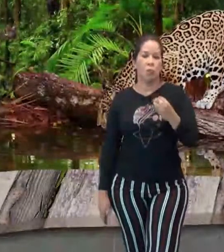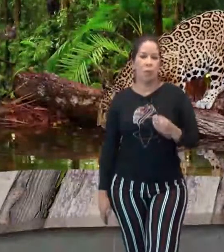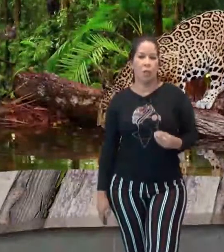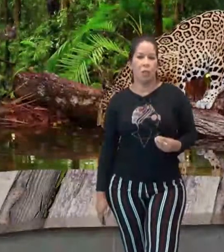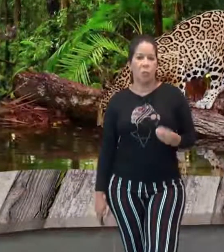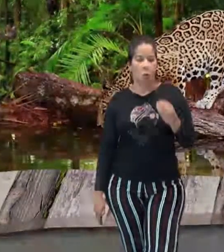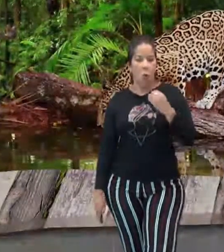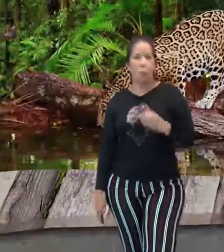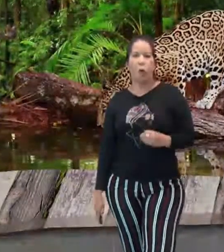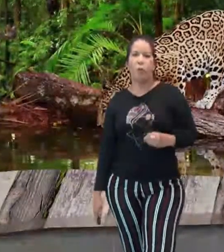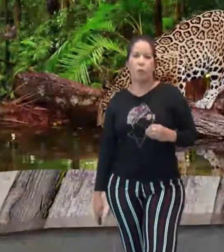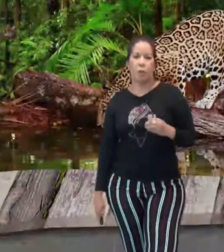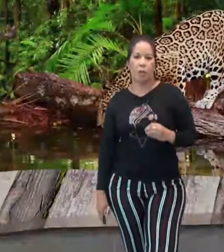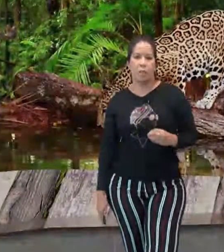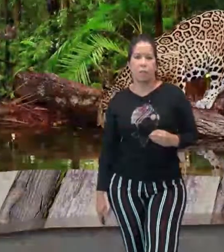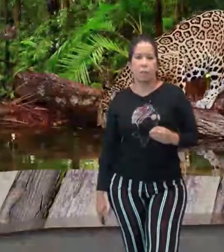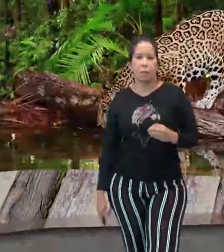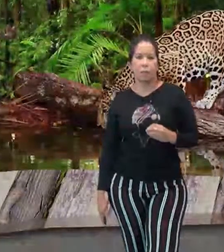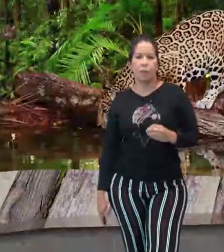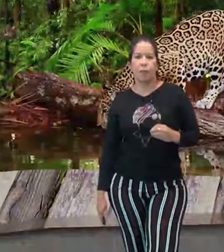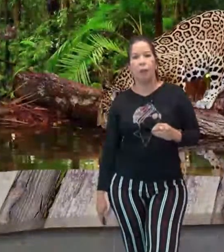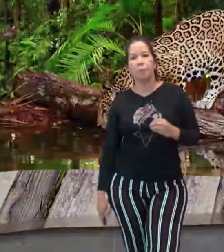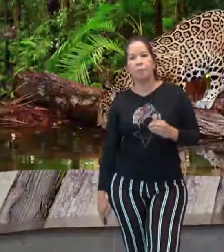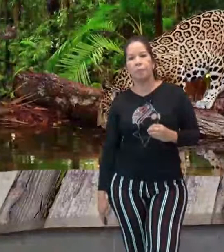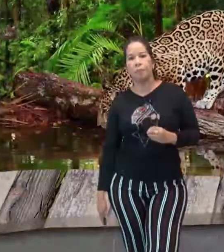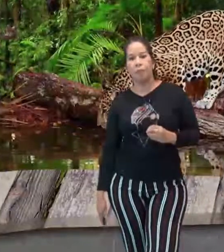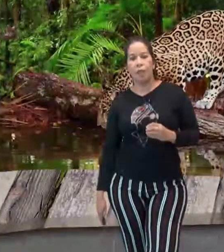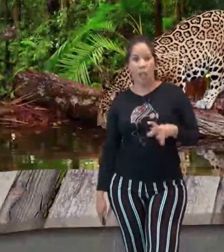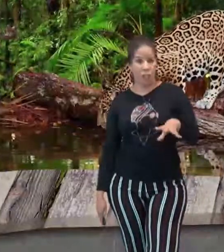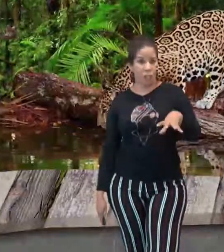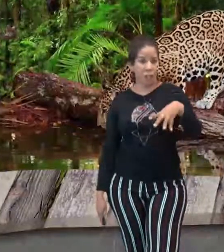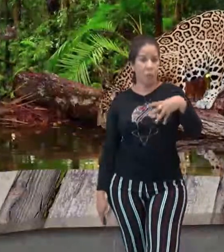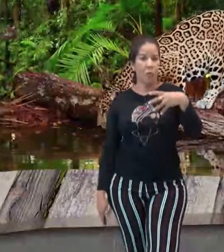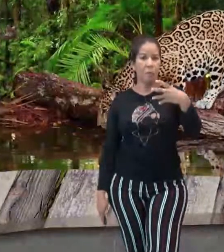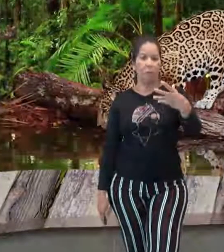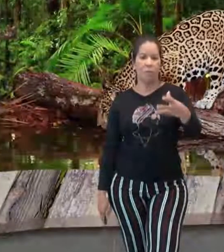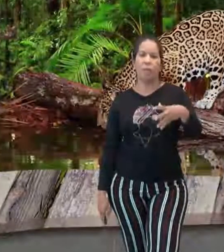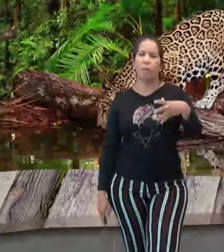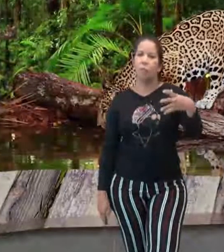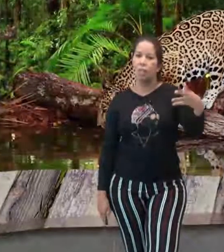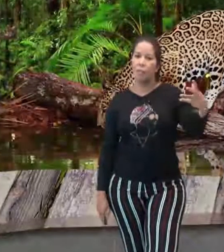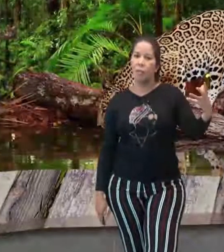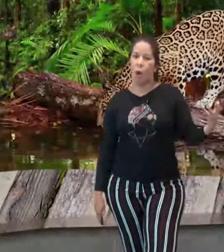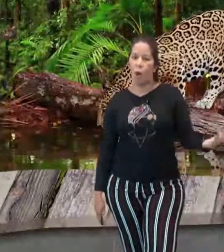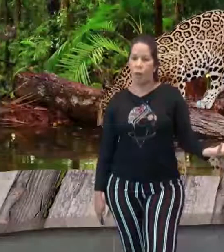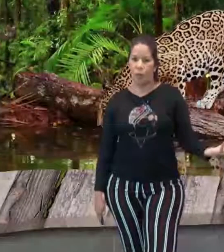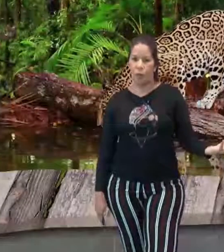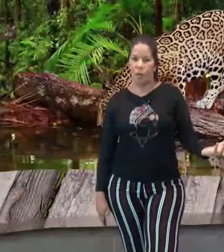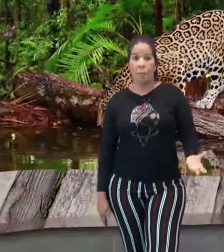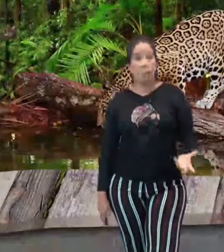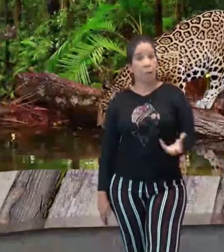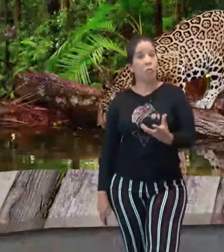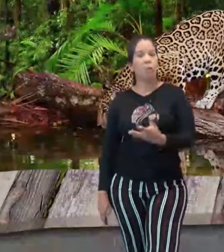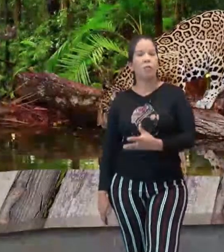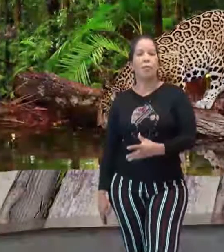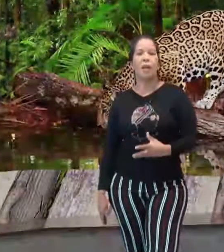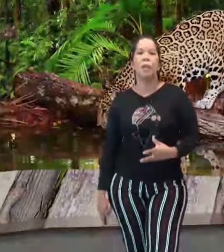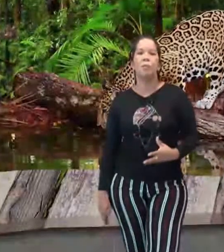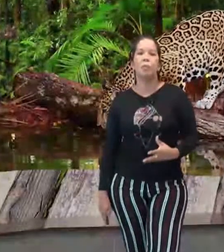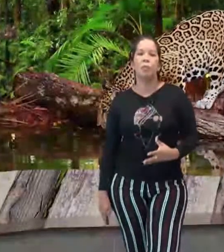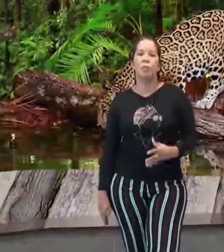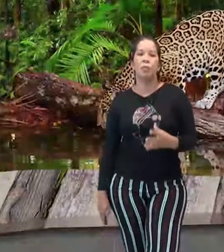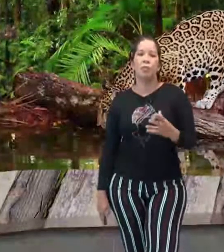do nosso organismo, que compõem o nosso organismo, tá? A gente tem um específico, ele é o sistema endócrino, mas no